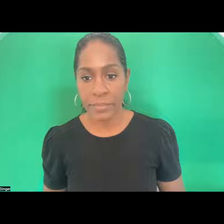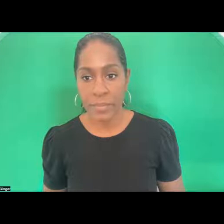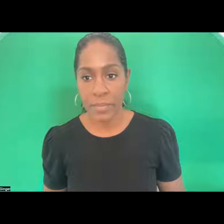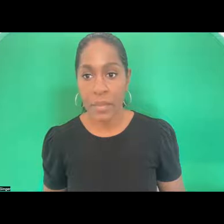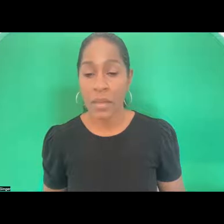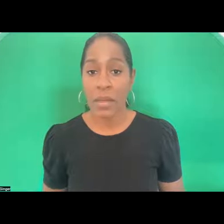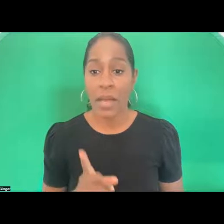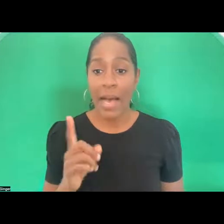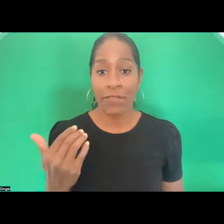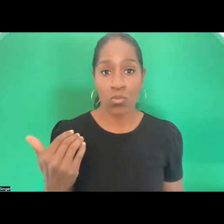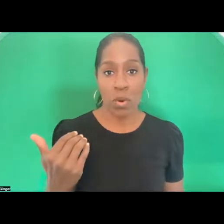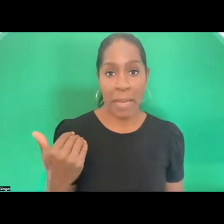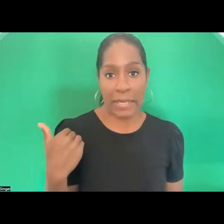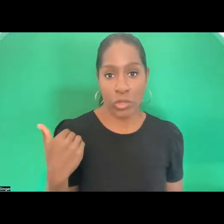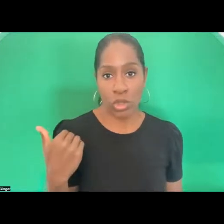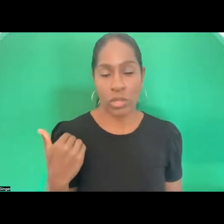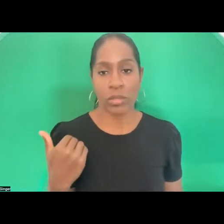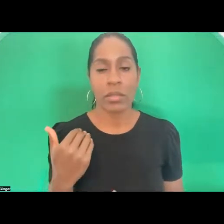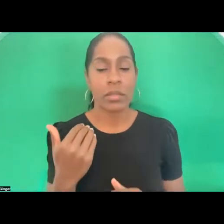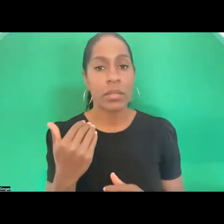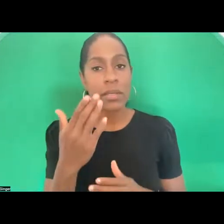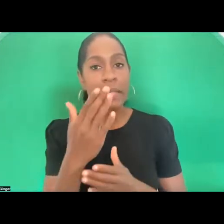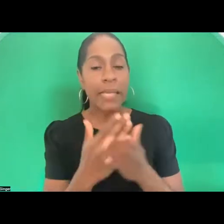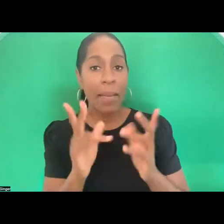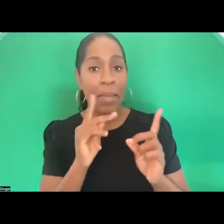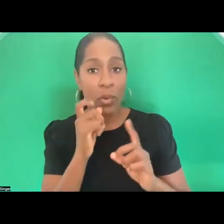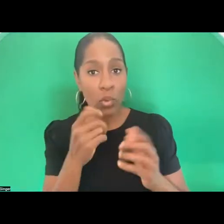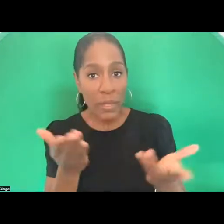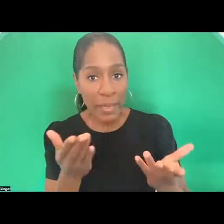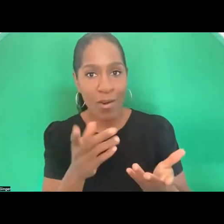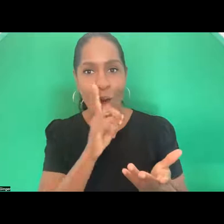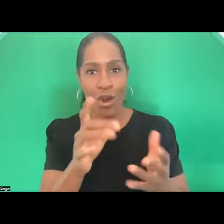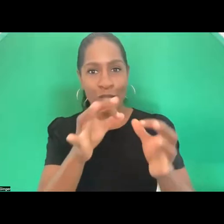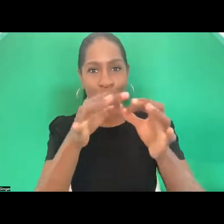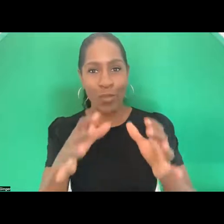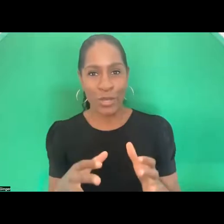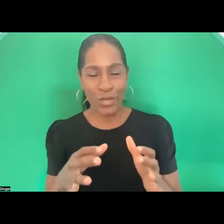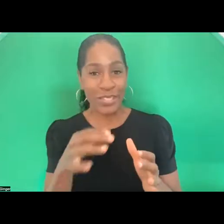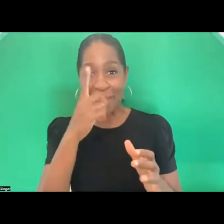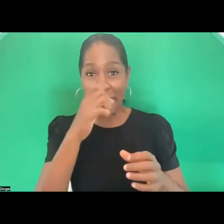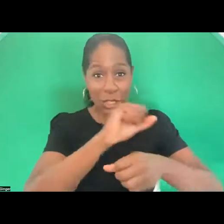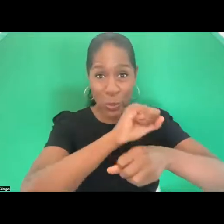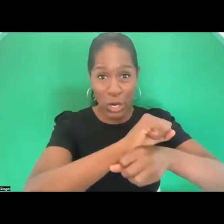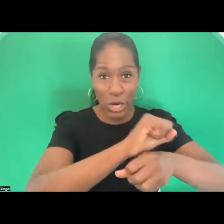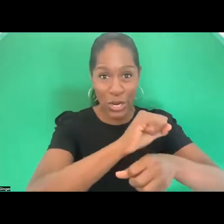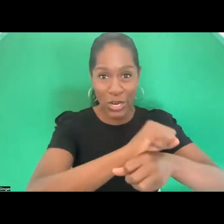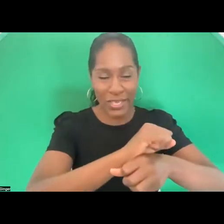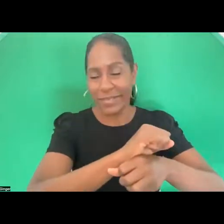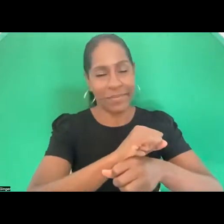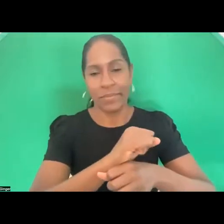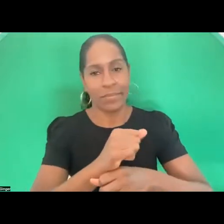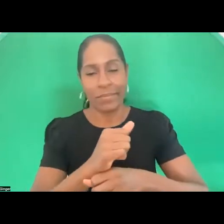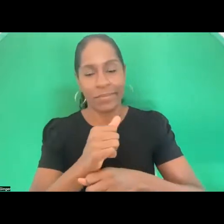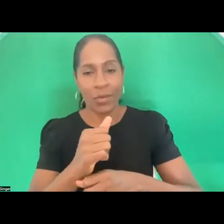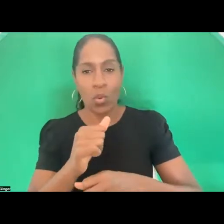excelente Chris algunas de las existentes hoy son intérpretes Y como están trabajando entre